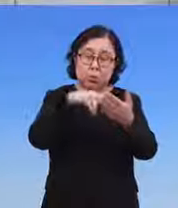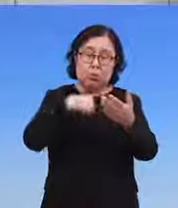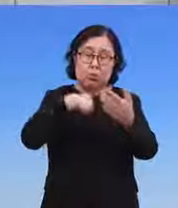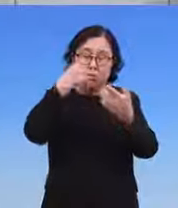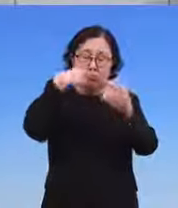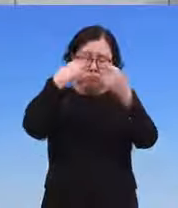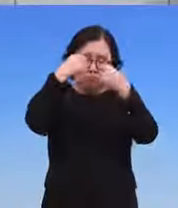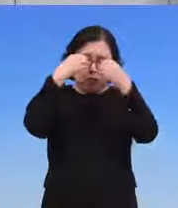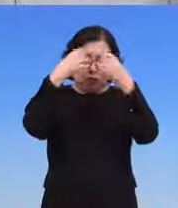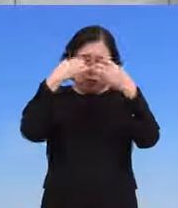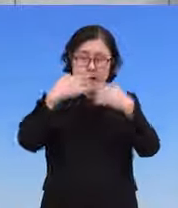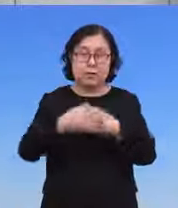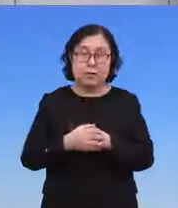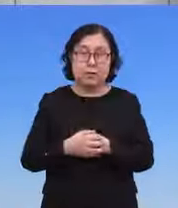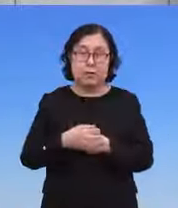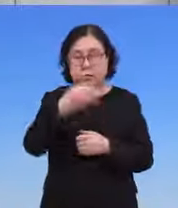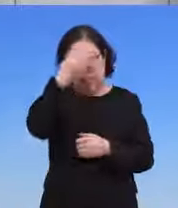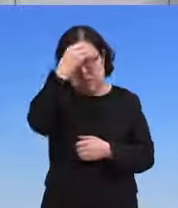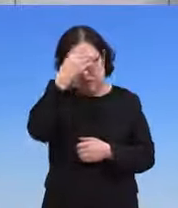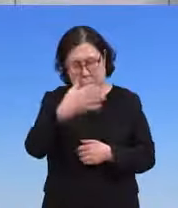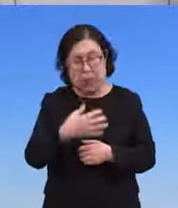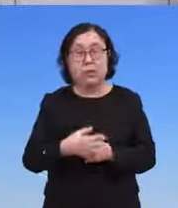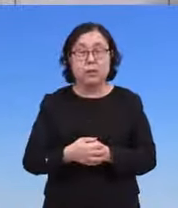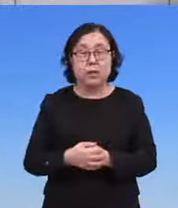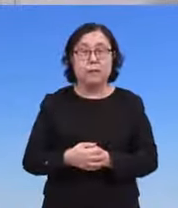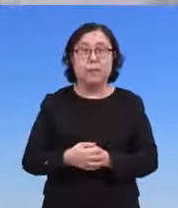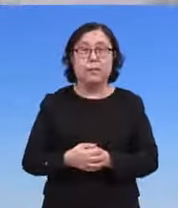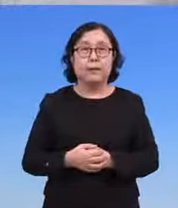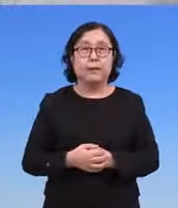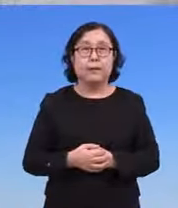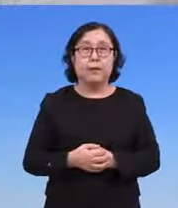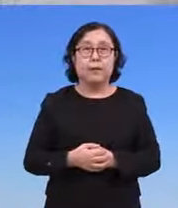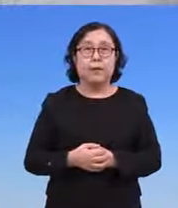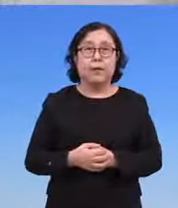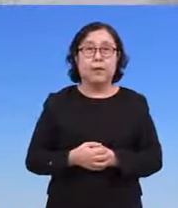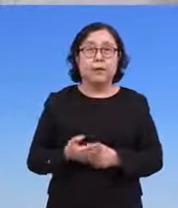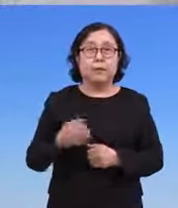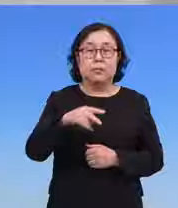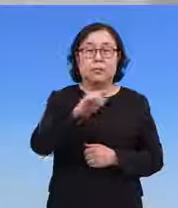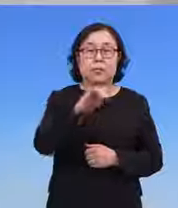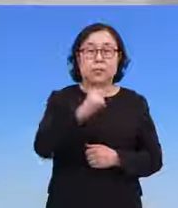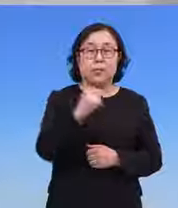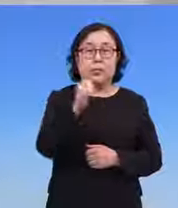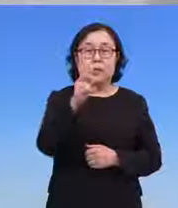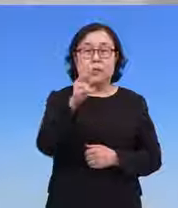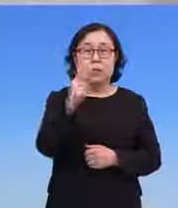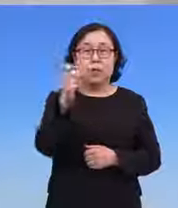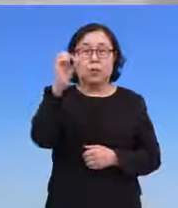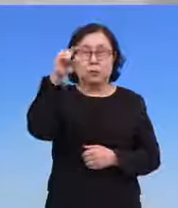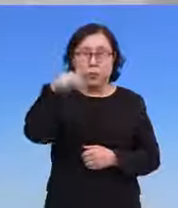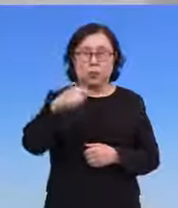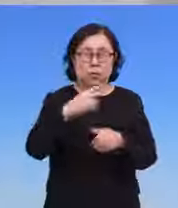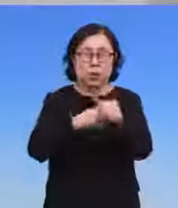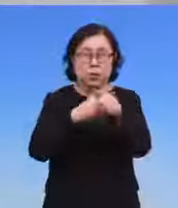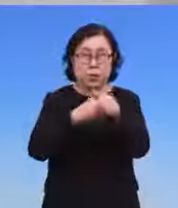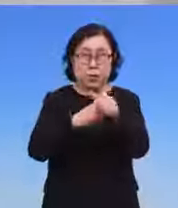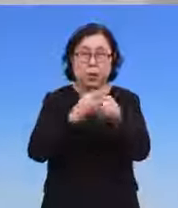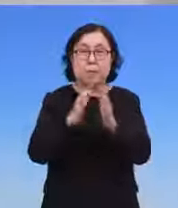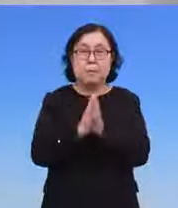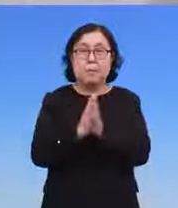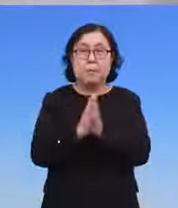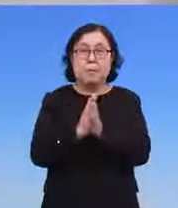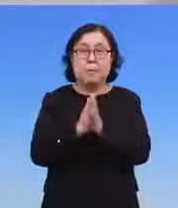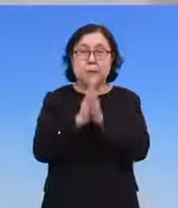읽으면서 저도 눈물이 나더라고요. 죄송하더라고요. 그런데 여러분, 그 신현욱 교수님 책에 나오는 한